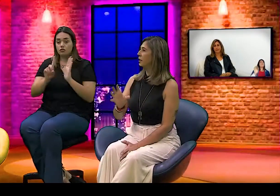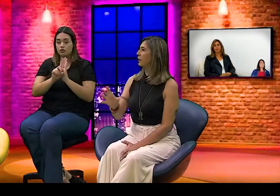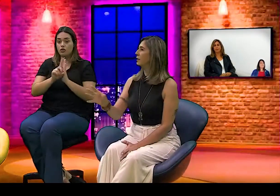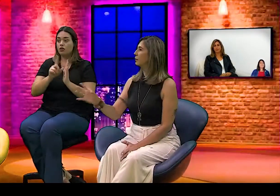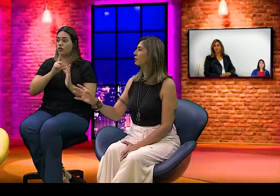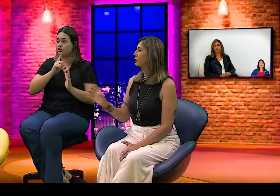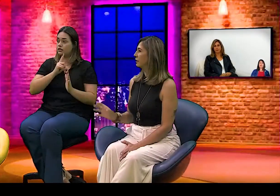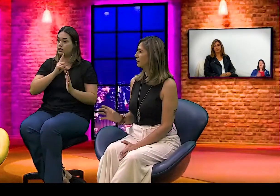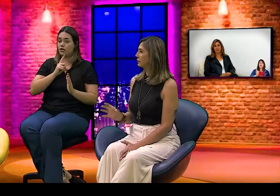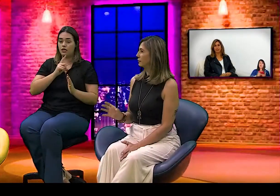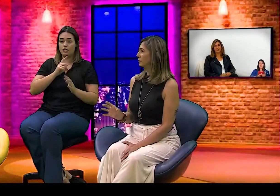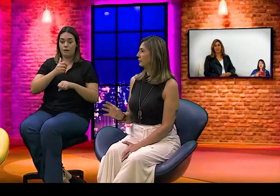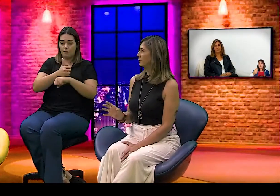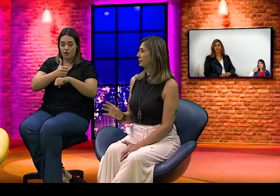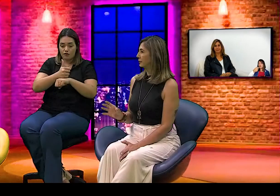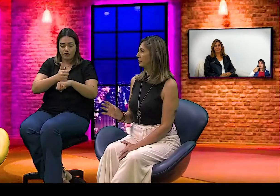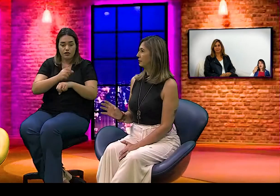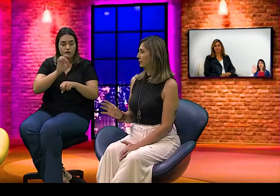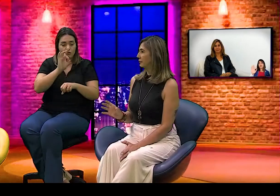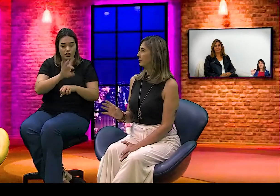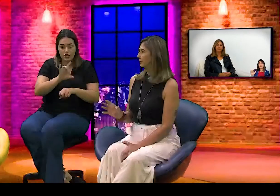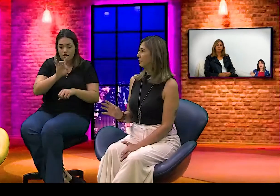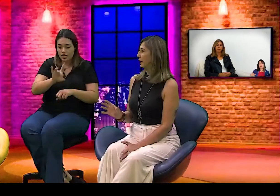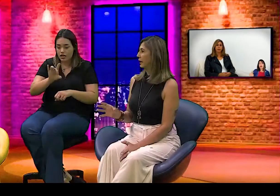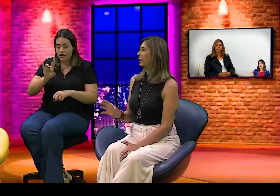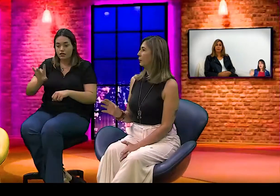características em determinadas profissões.